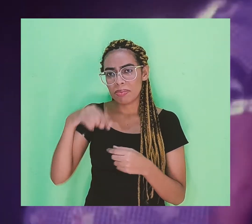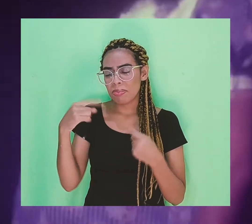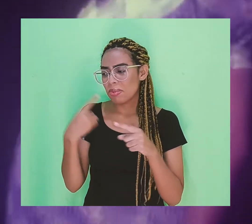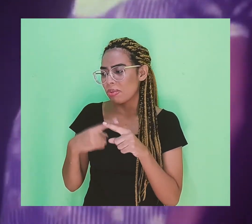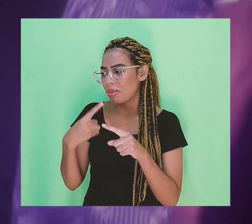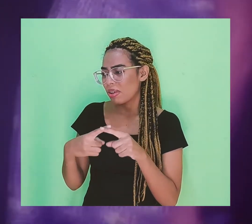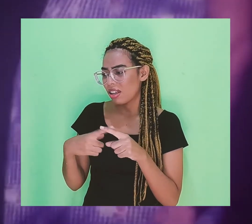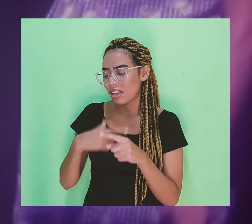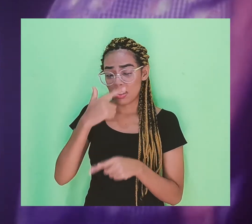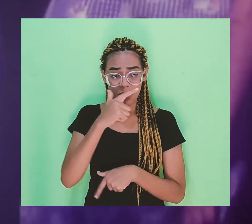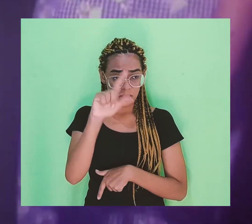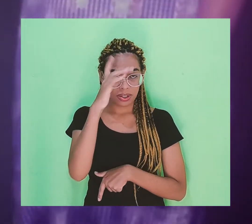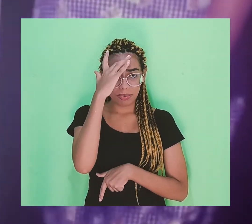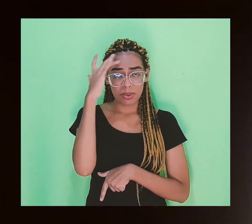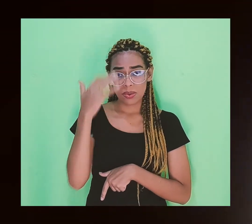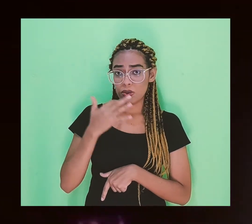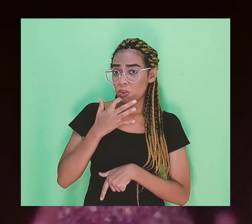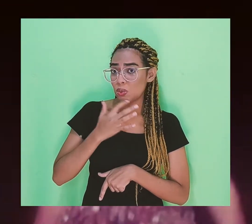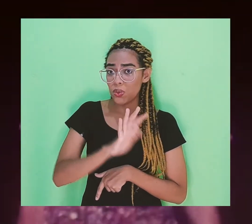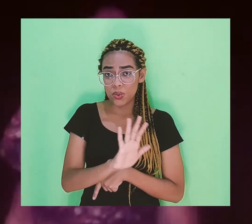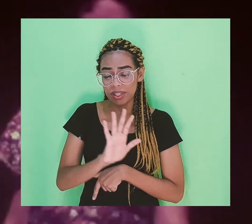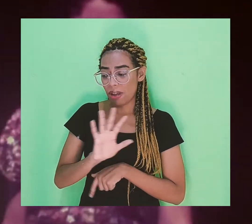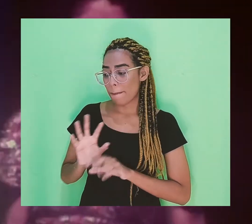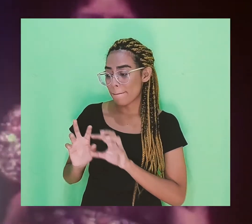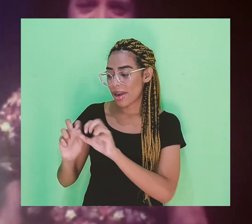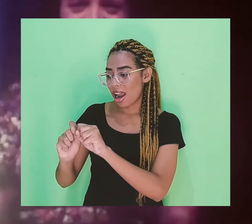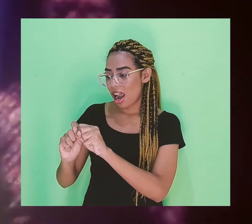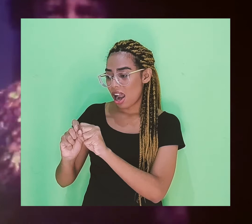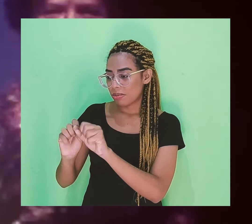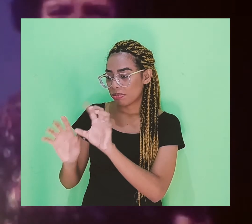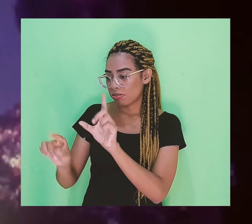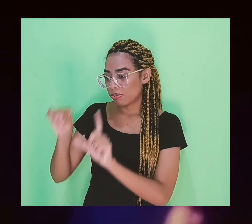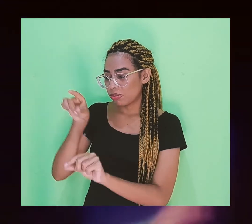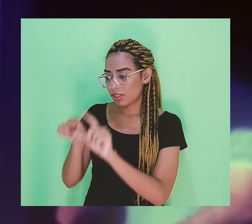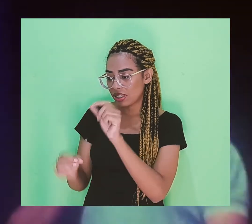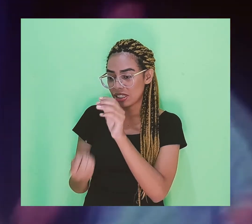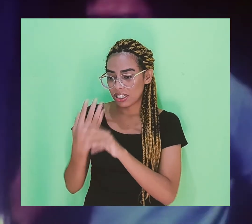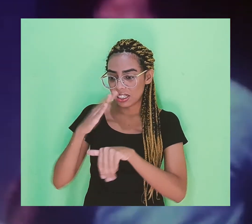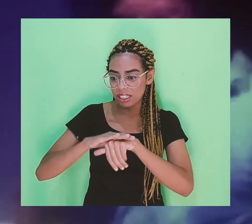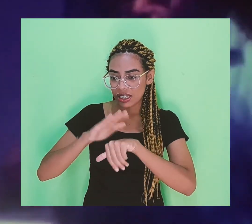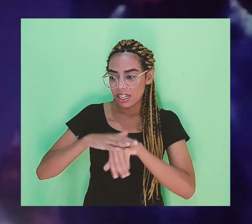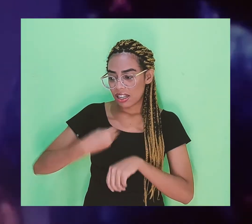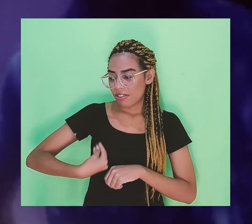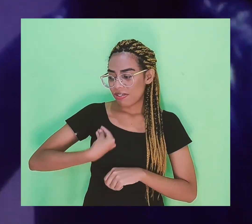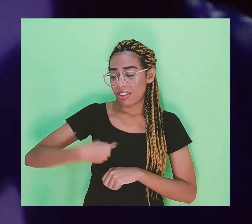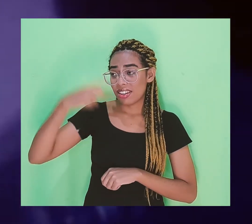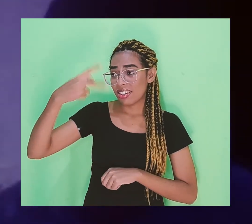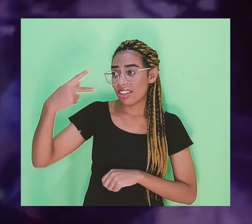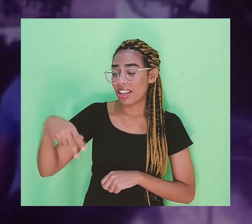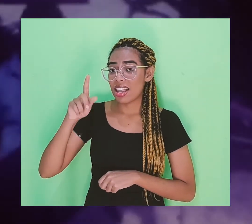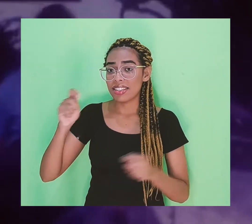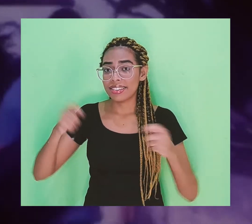lá, tipo, garimpar fotografias de pessoas aleatórias, né? Inventar uma narrativa para aquela pessoa, né? Porque tem muito disso,